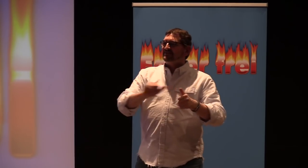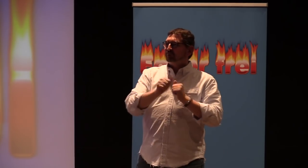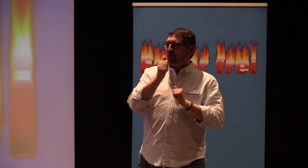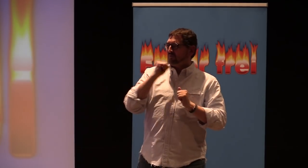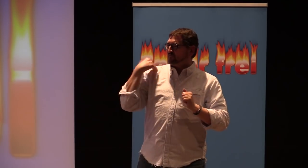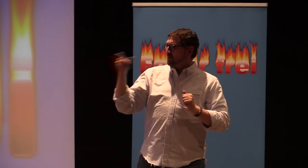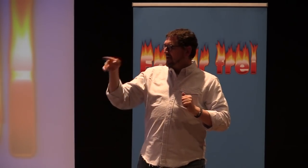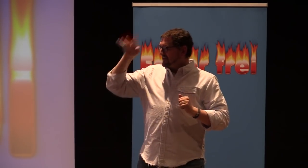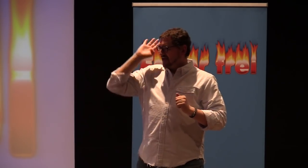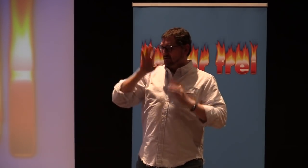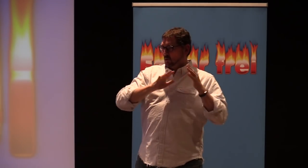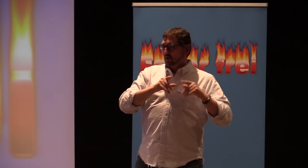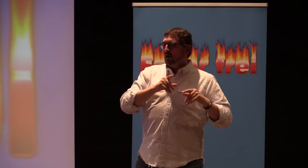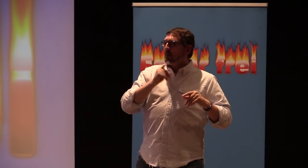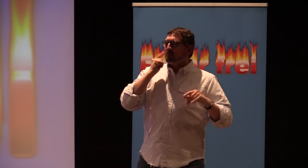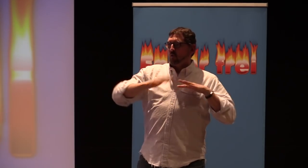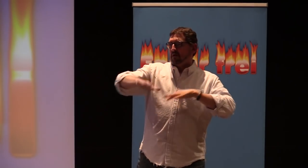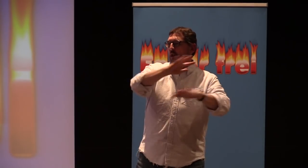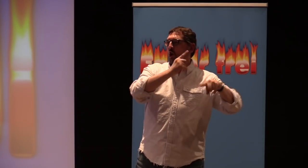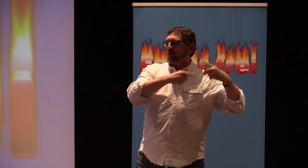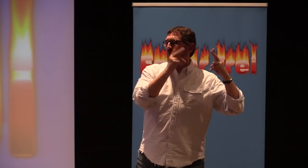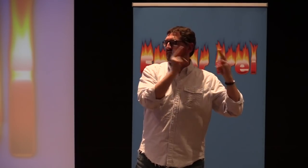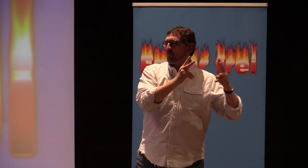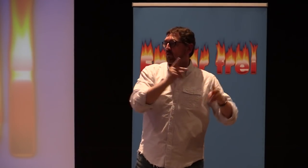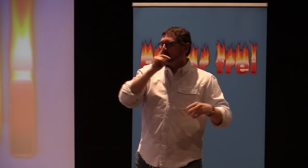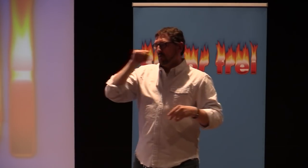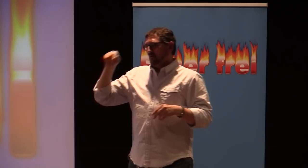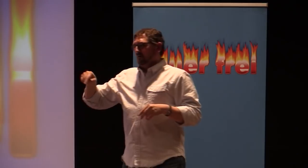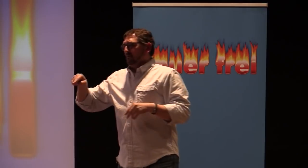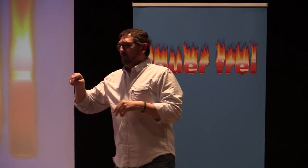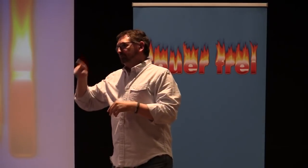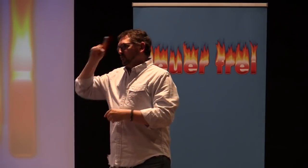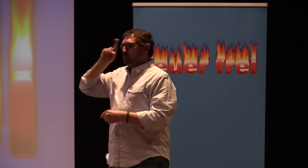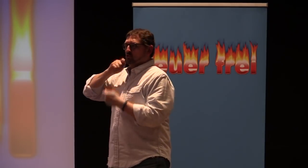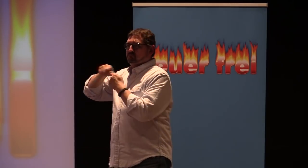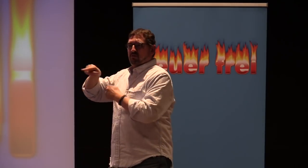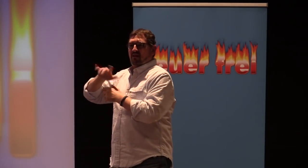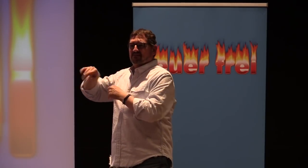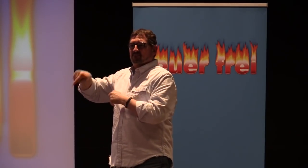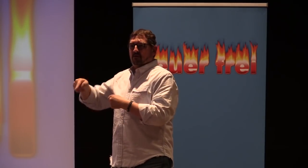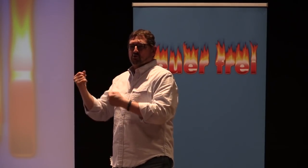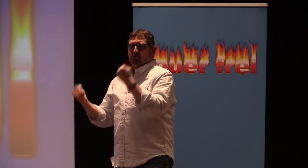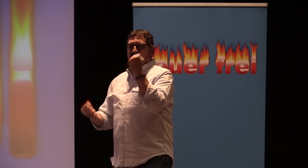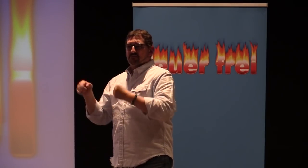Landesverbände nicht mehr gibt, dann sehe ich für die Jugendlichen auch schwarz.